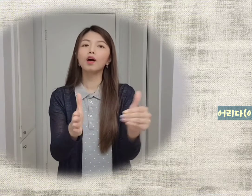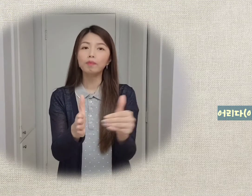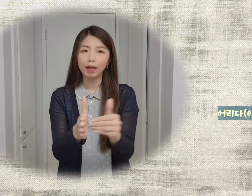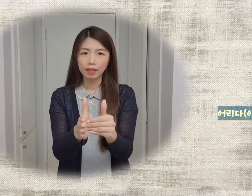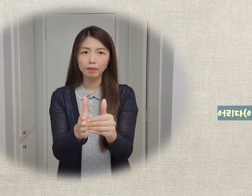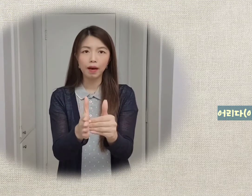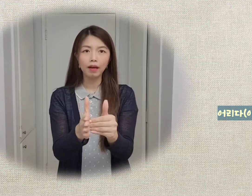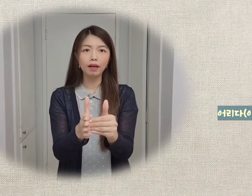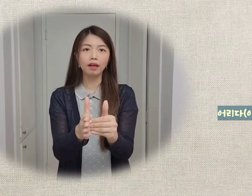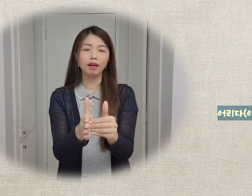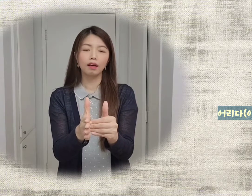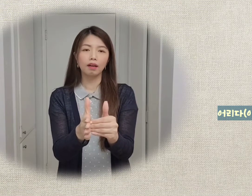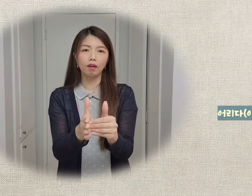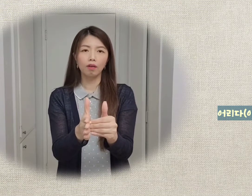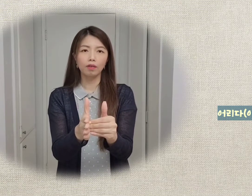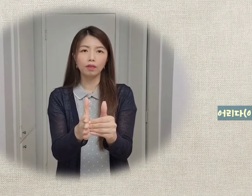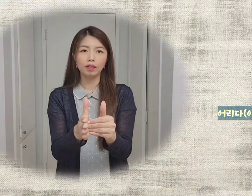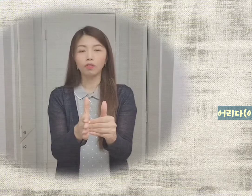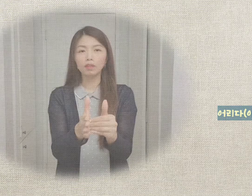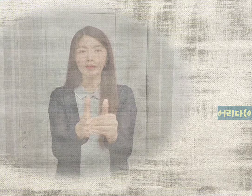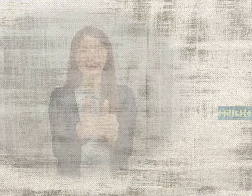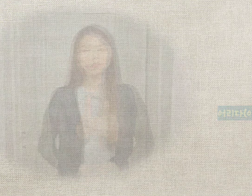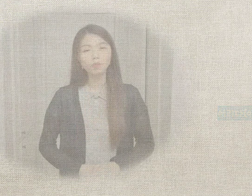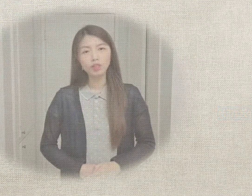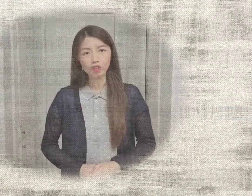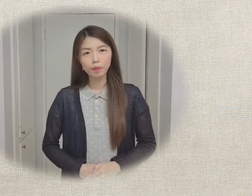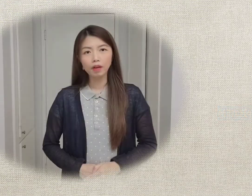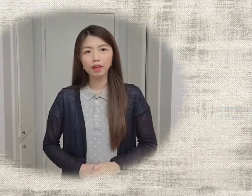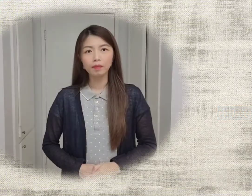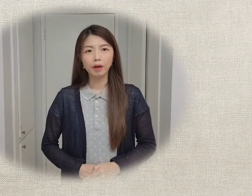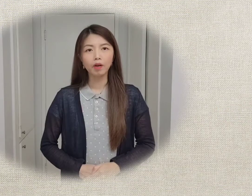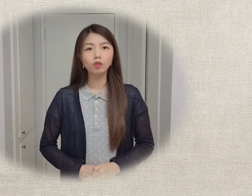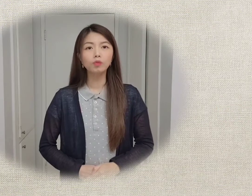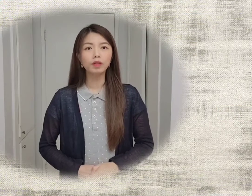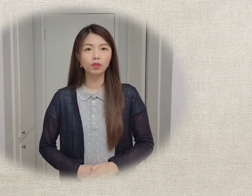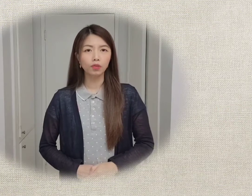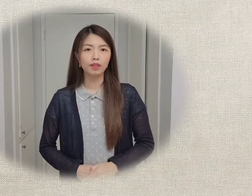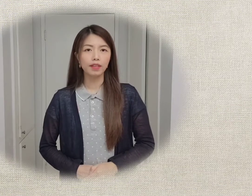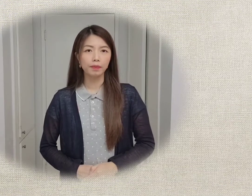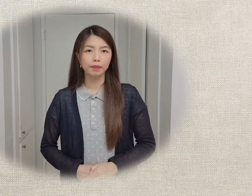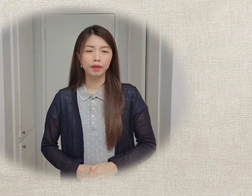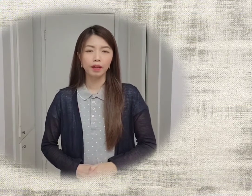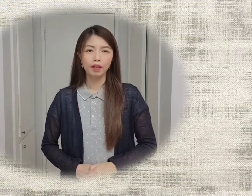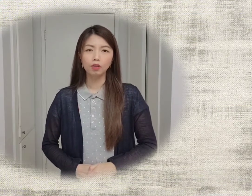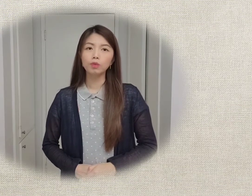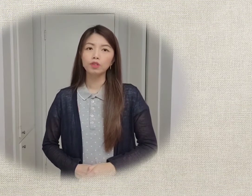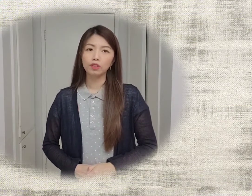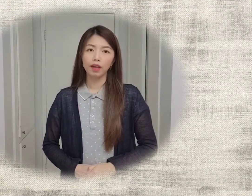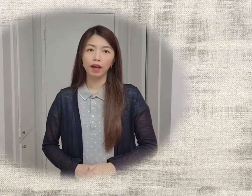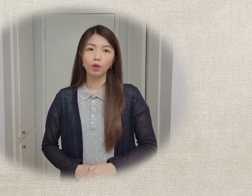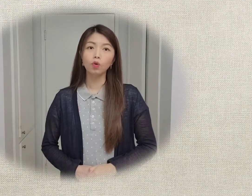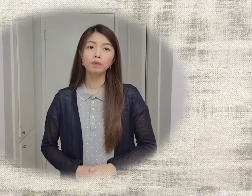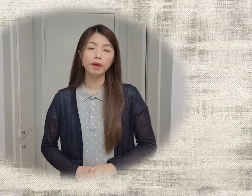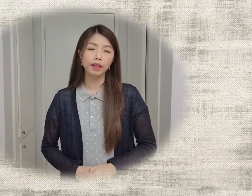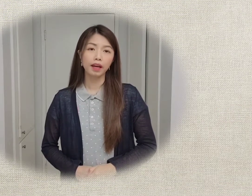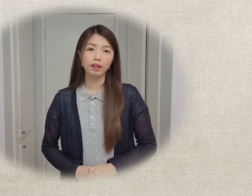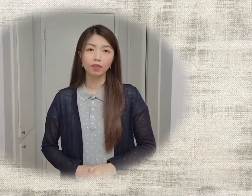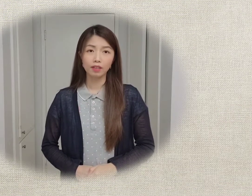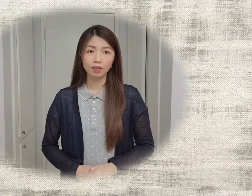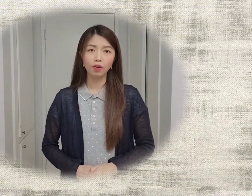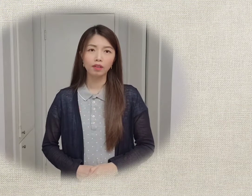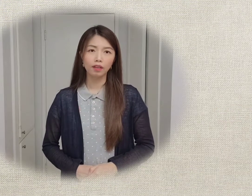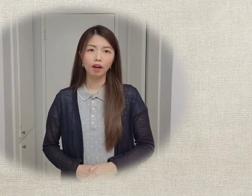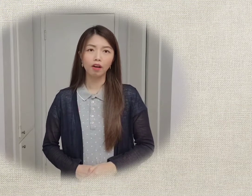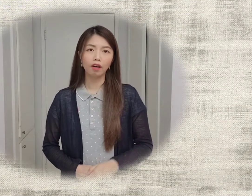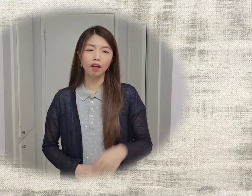어디까지, 마지막 이런 뜻입니다. 숨을 쉬며 살며 꿈을 꾸는 삶. 숨을 쉬다,